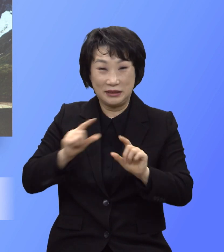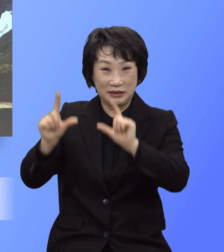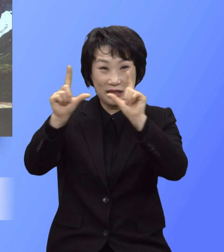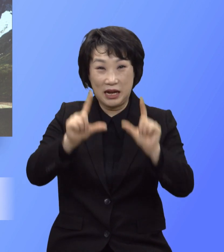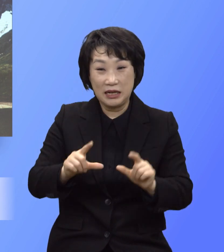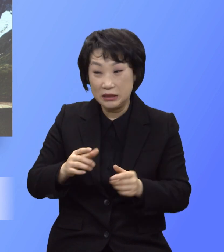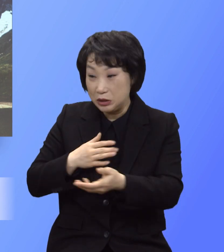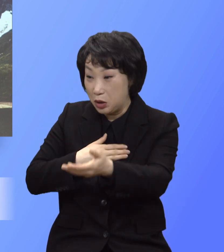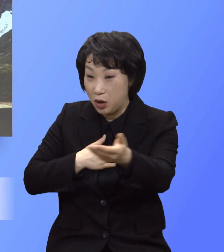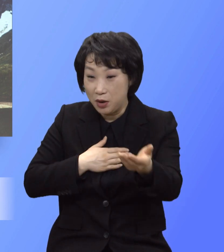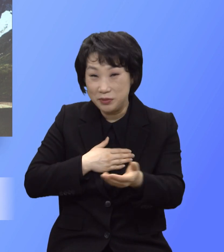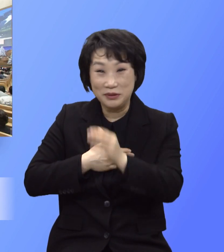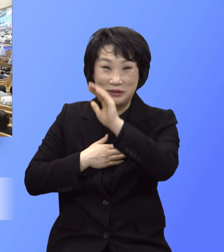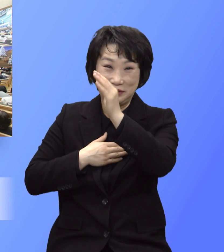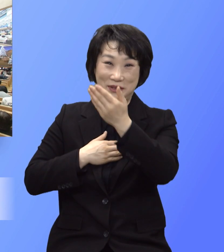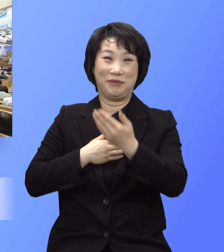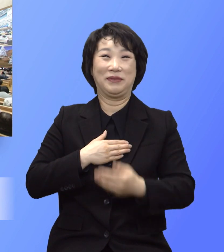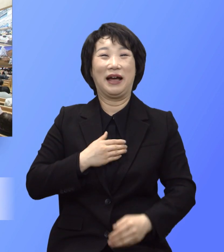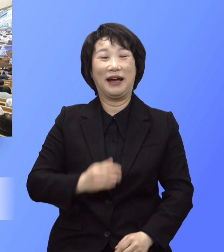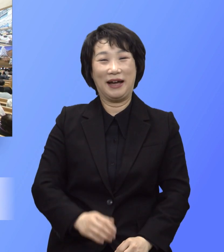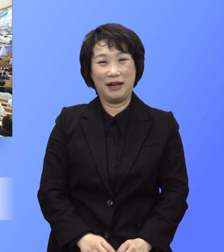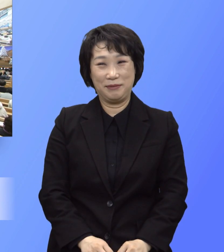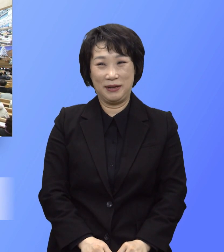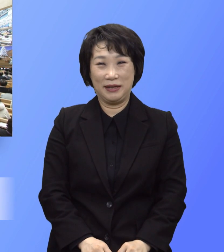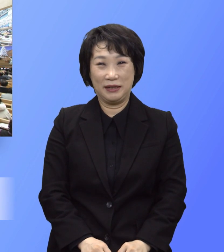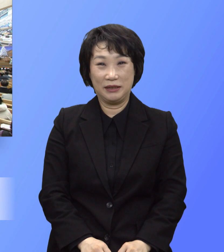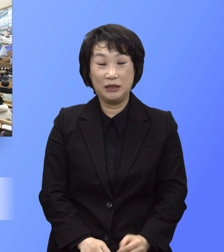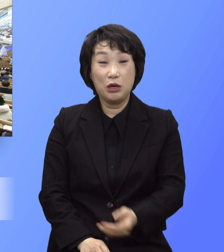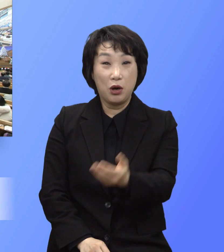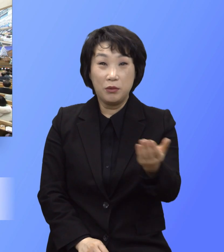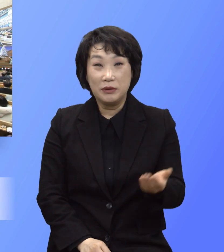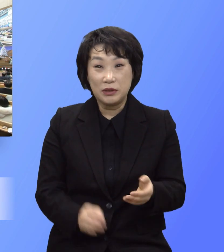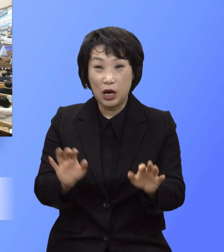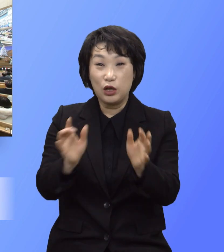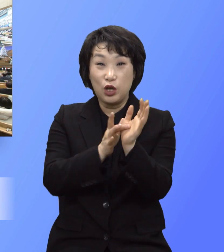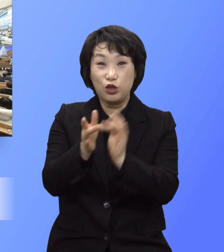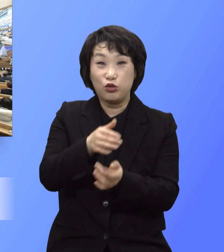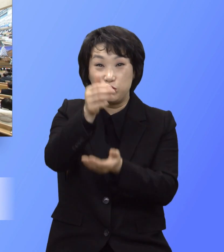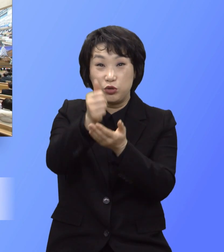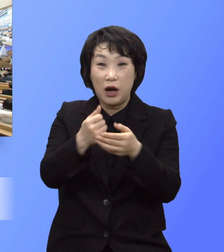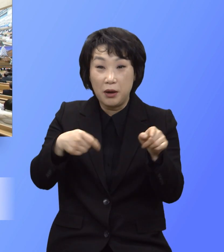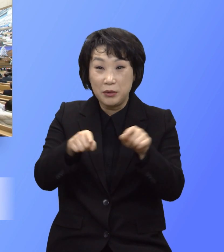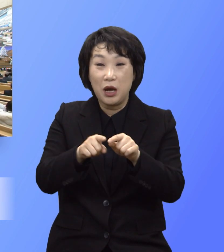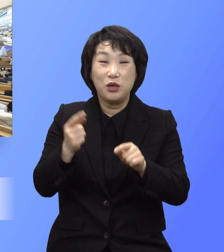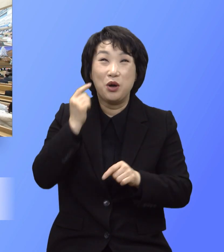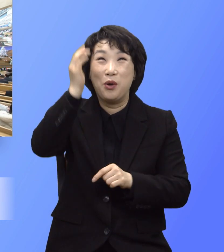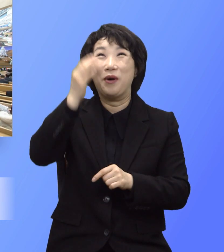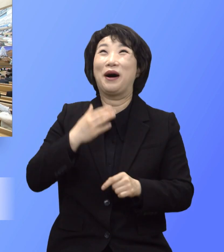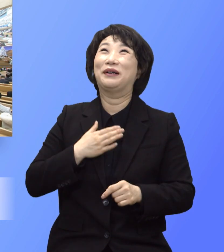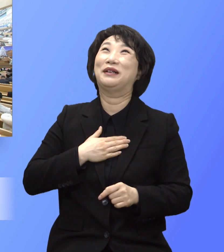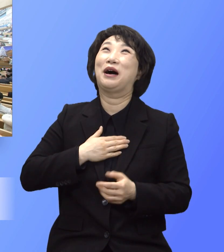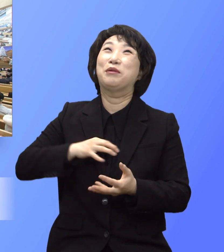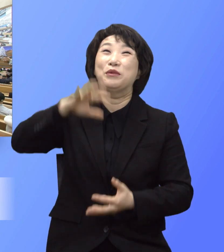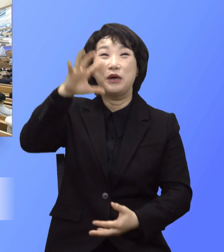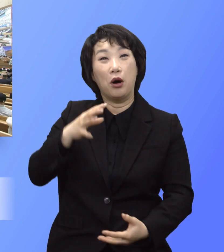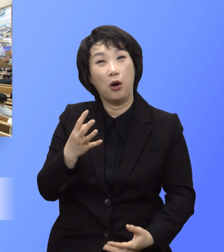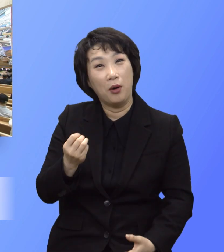살아가는 사람들이라 이 말입니다. 그럼 그리스도와 함께 하는 영광이라는 것이 어느